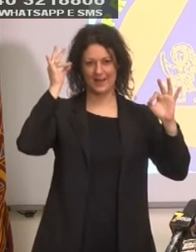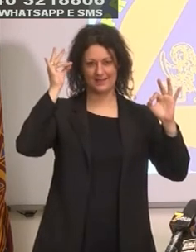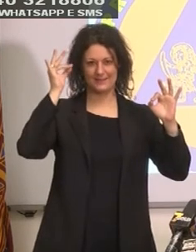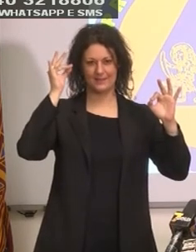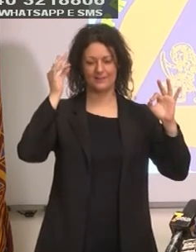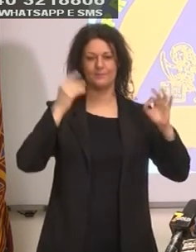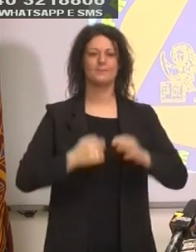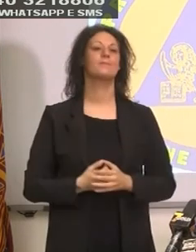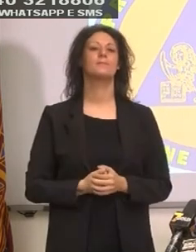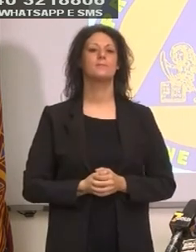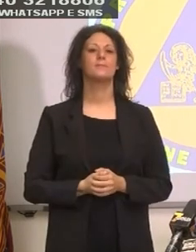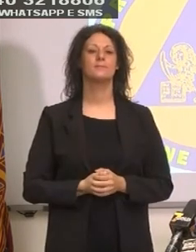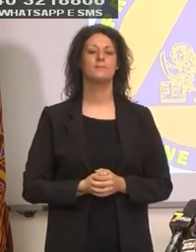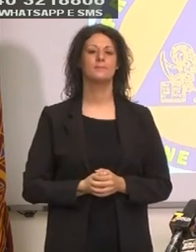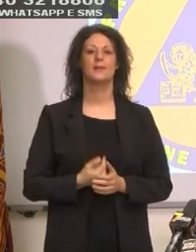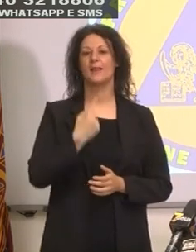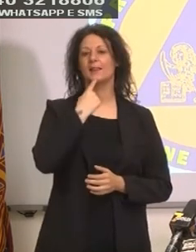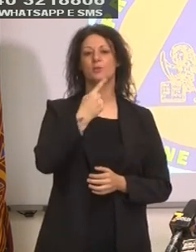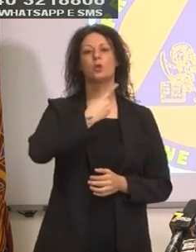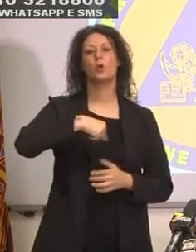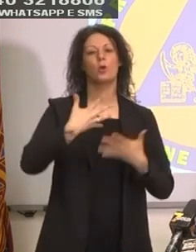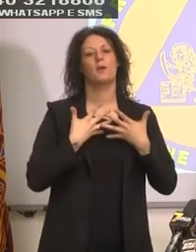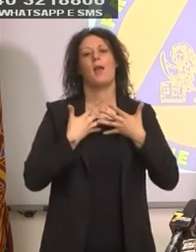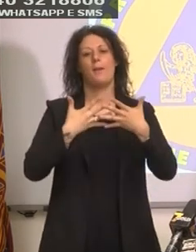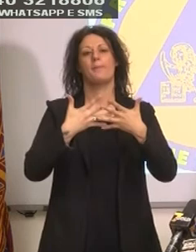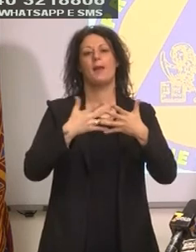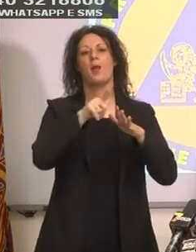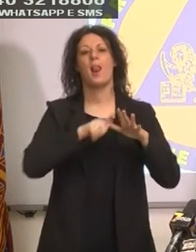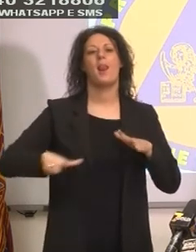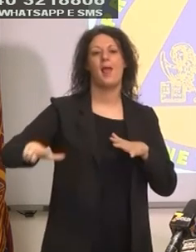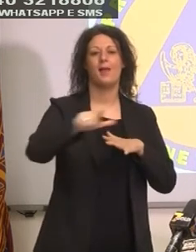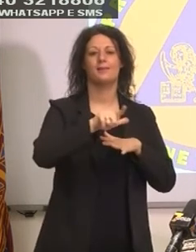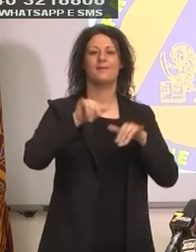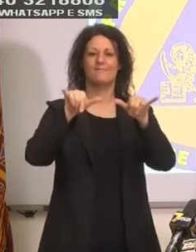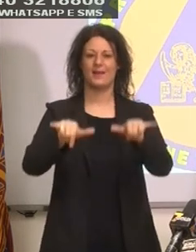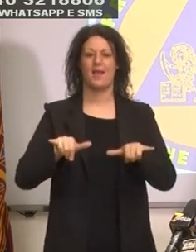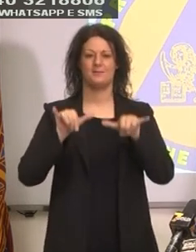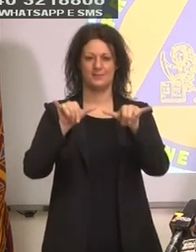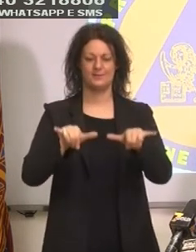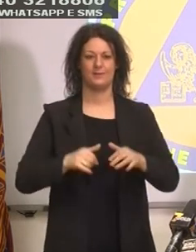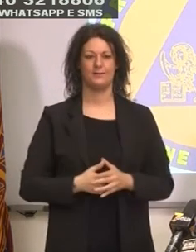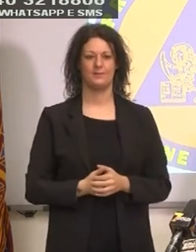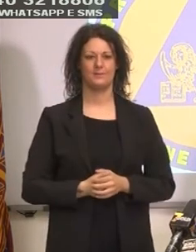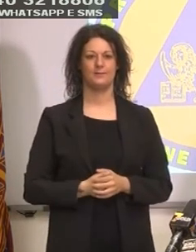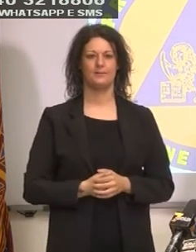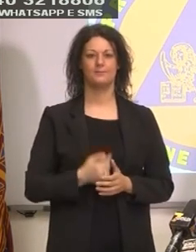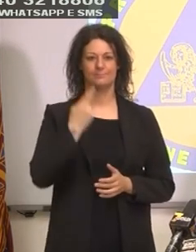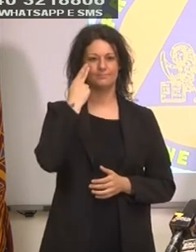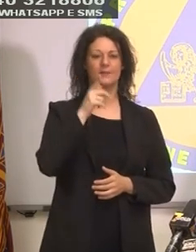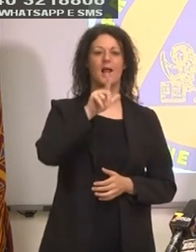però ci sta, we love the land of Venice. E giustamente questa bimba ha fatto una considerazione, mai nessuno ha fatto, love